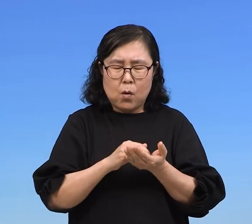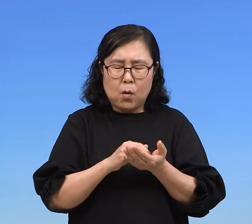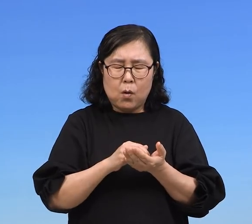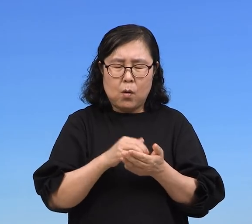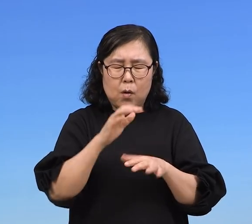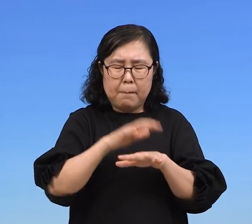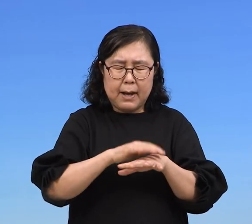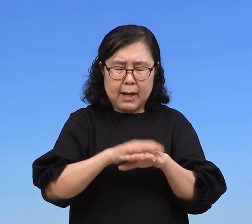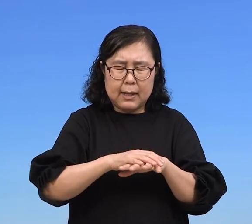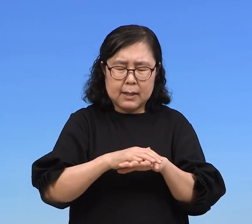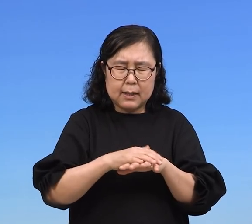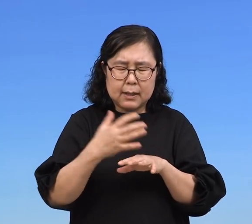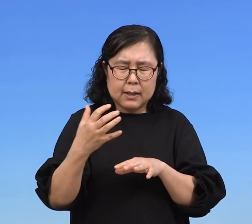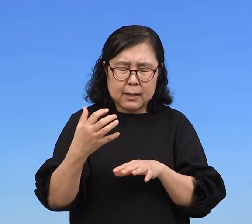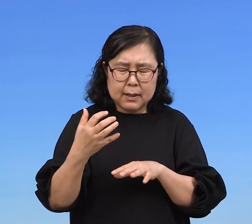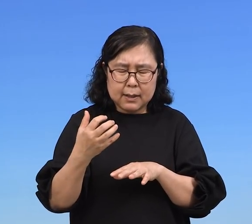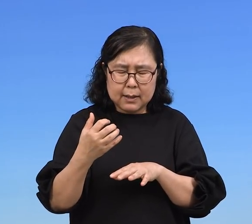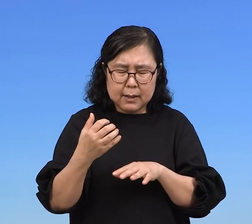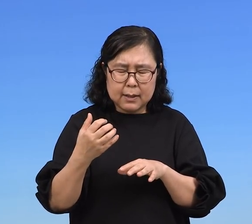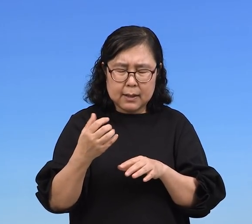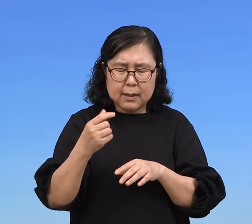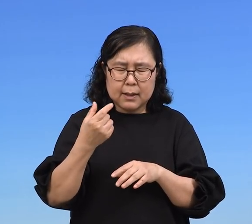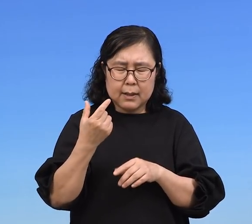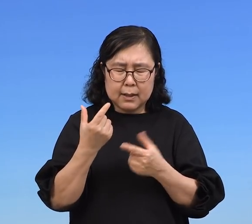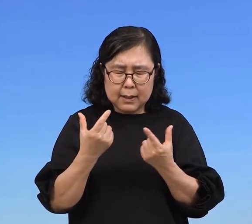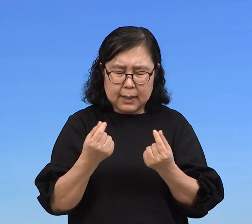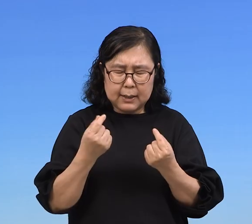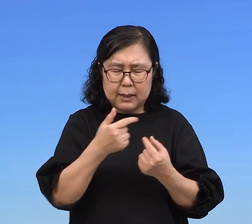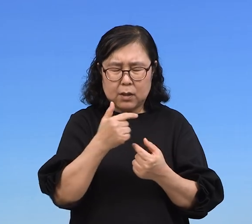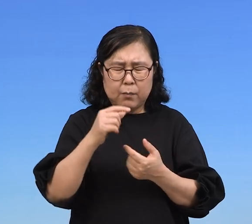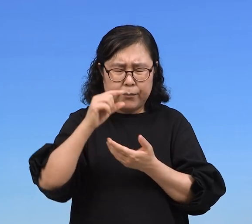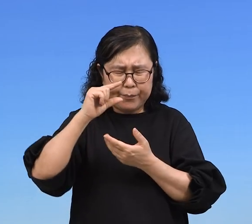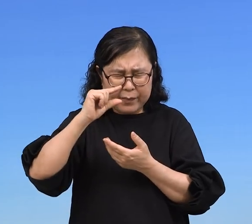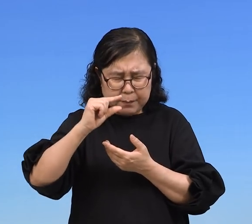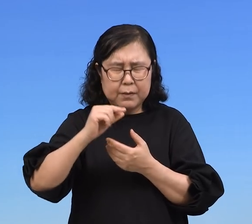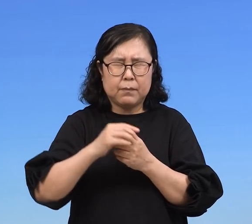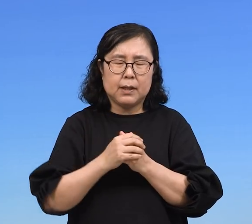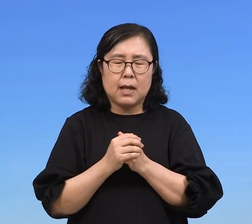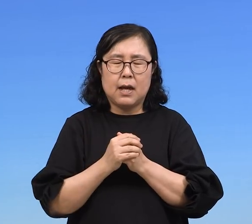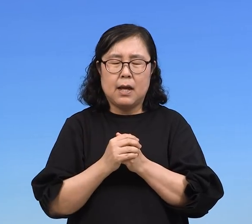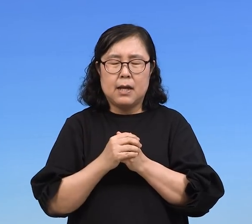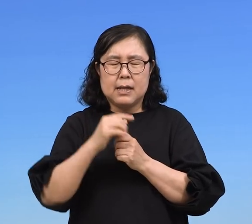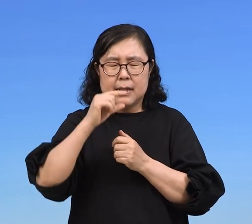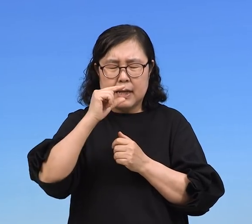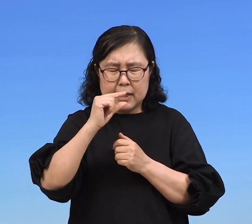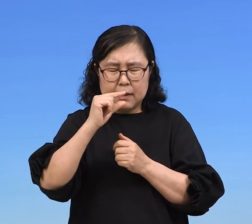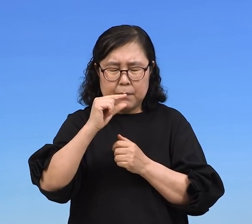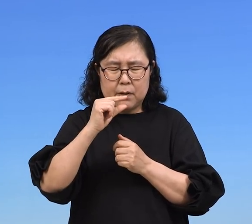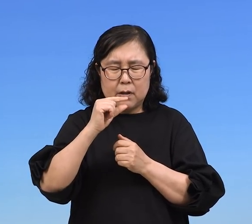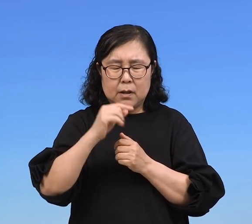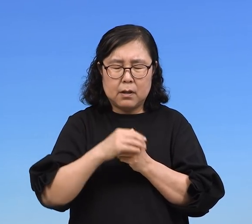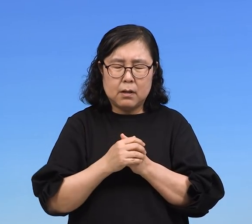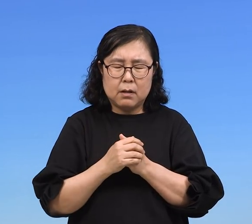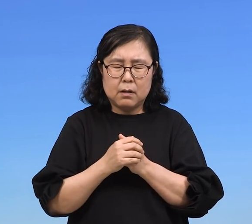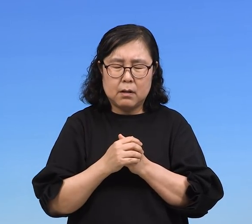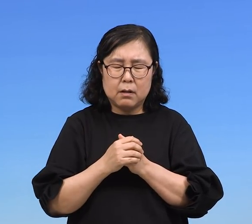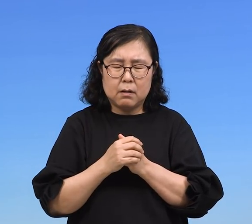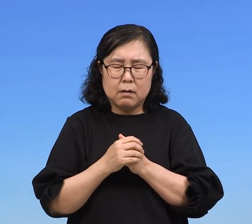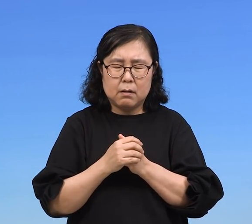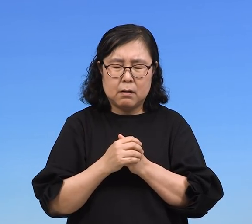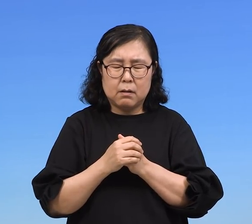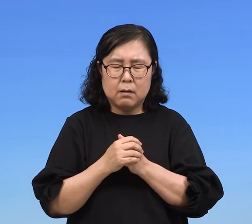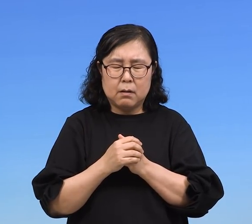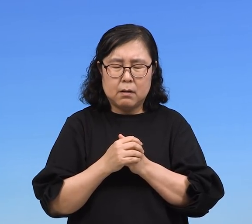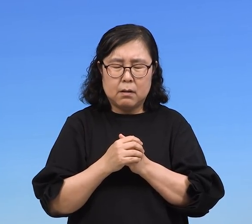씨앗처럼 날마다 회복이 일어나는 우리 인생 되게 하여 주시옵소서. 너무나 존귀하신 약습니다. 주님, 자비로우신 우리의 주님, 깨달음이 얕고 우리의